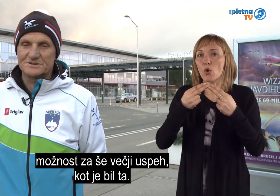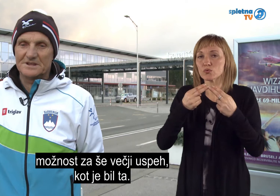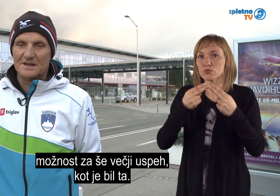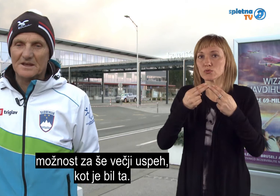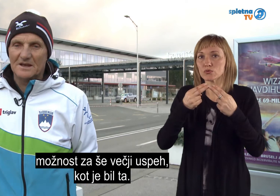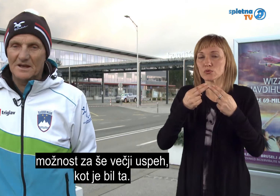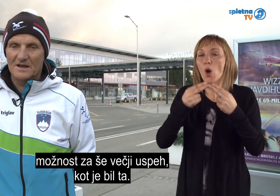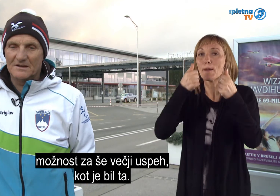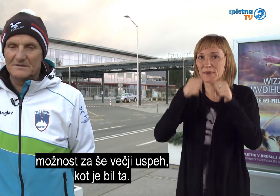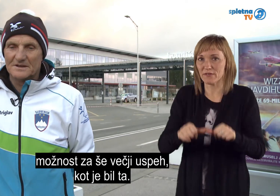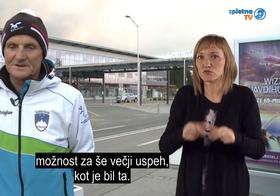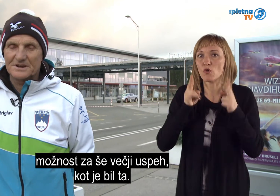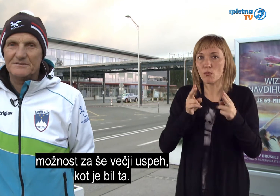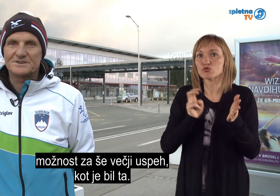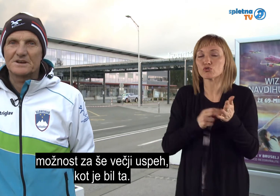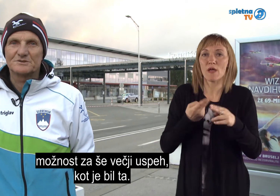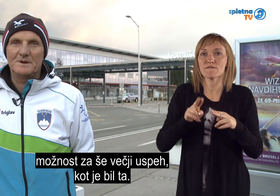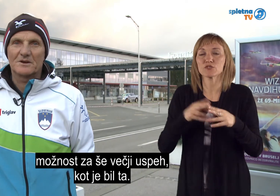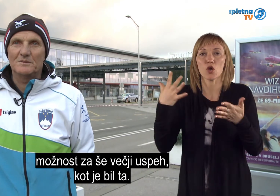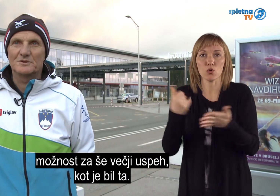možnosti še večjega uspeha, kot je bil ta.